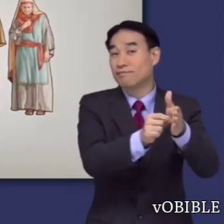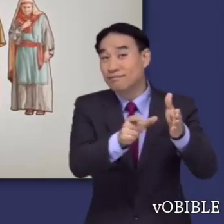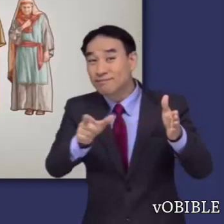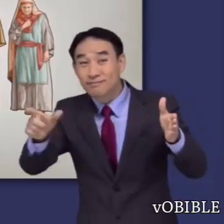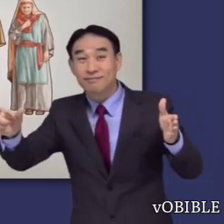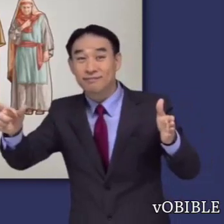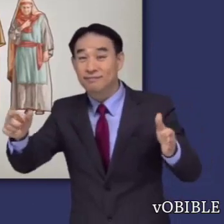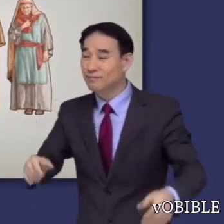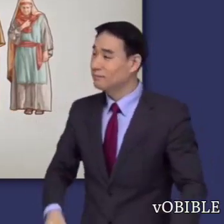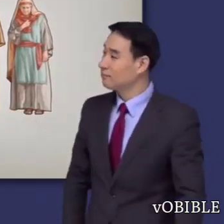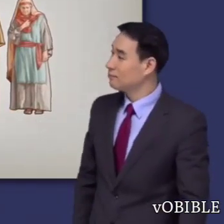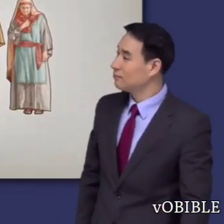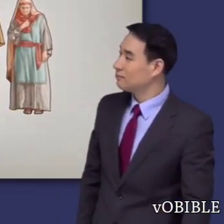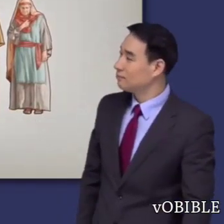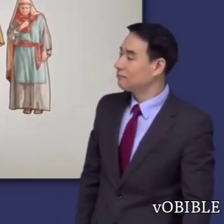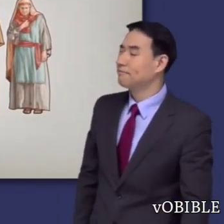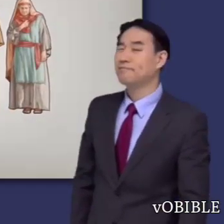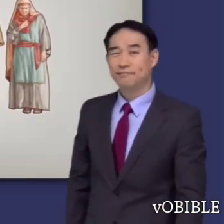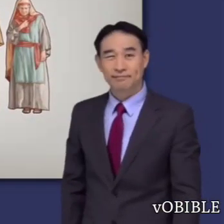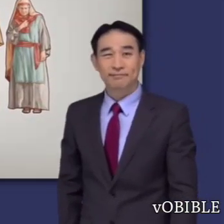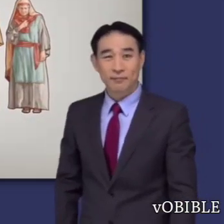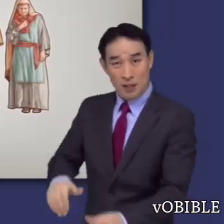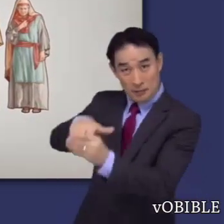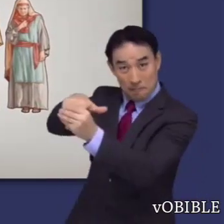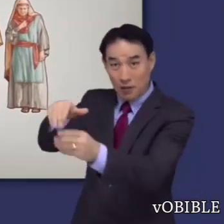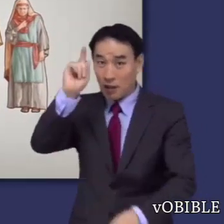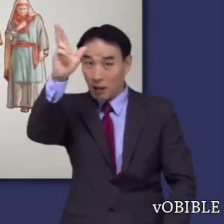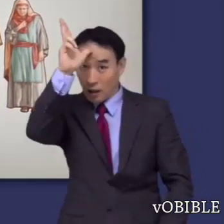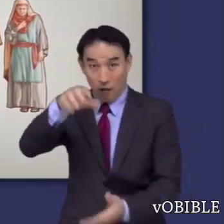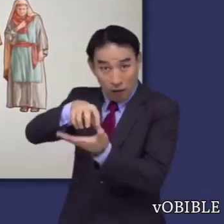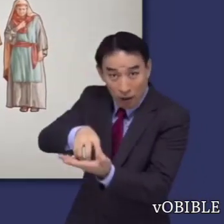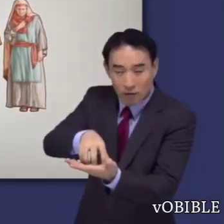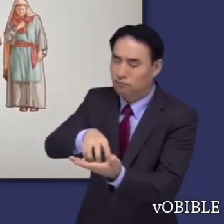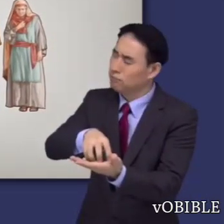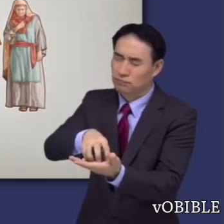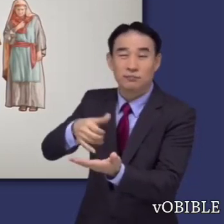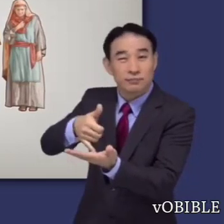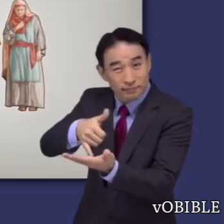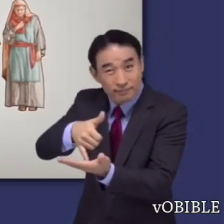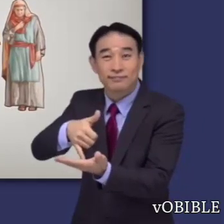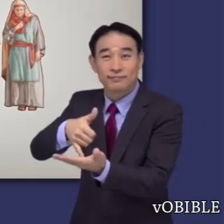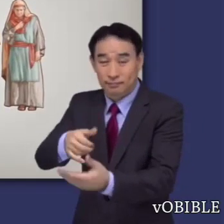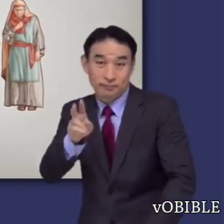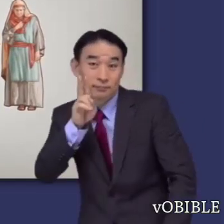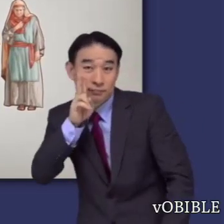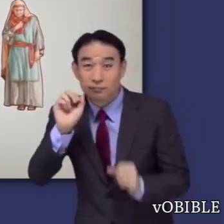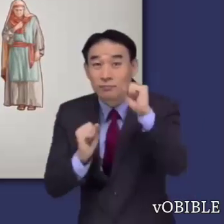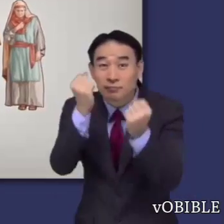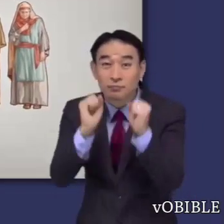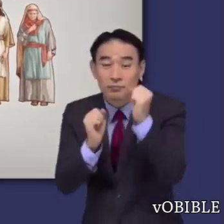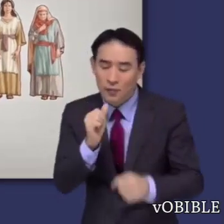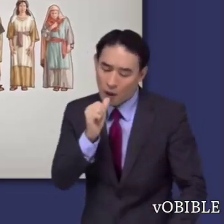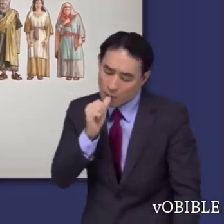些人还需要学习圣经的基本道理，就像婴儿只能吃奶， 不能吃固体食物。这些